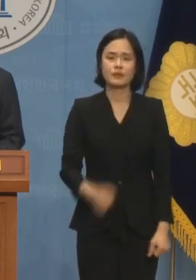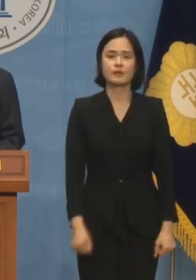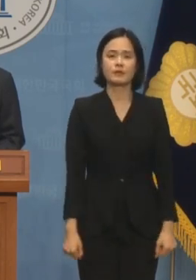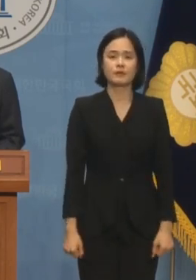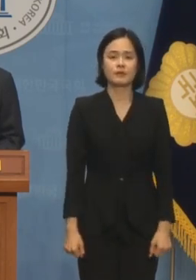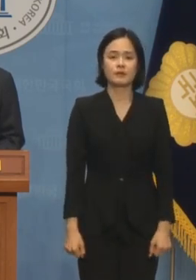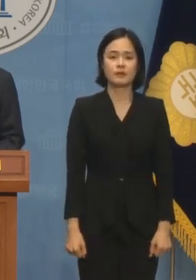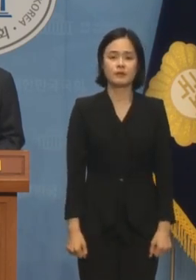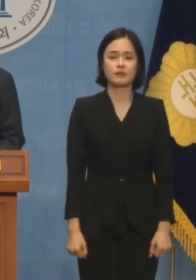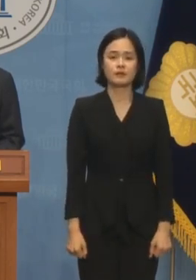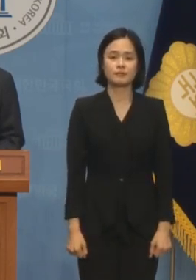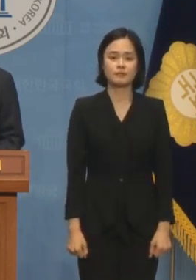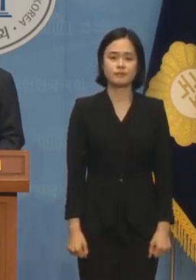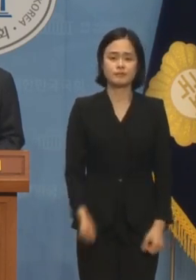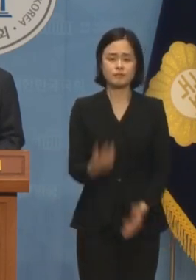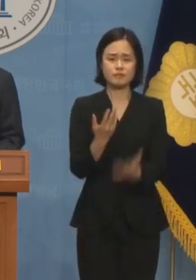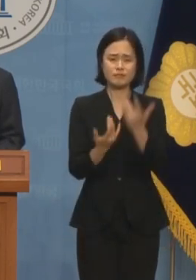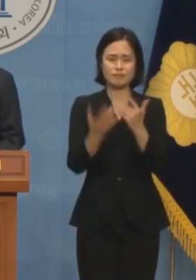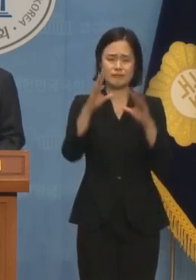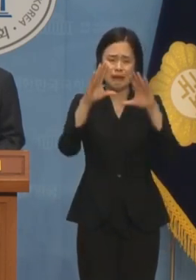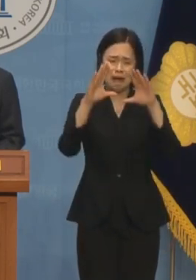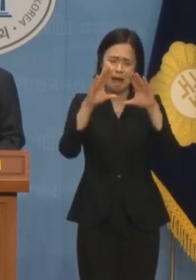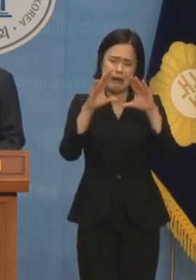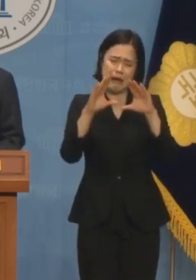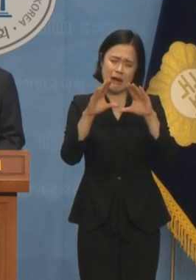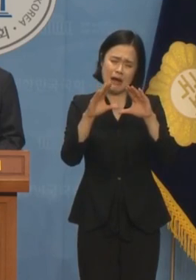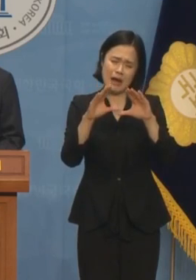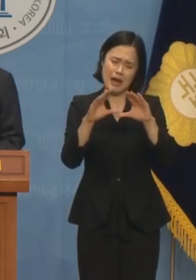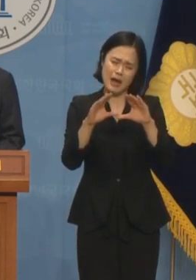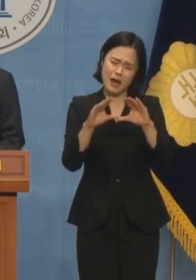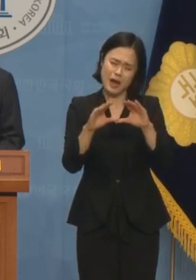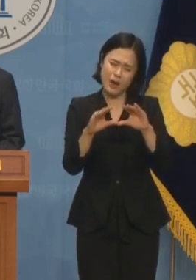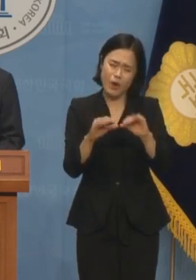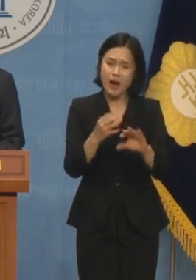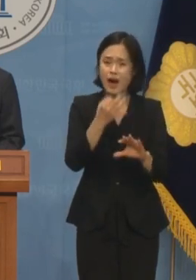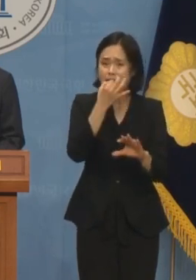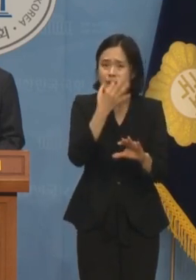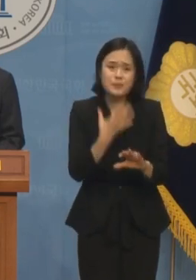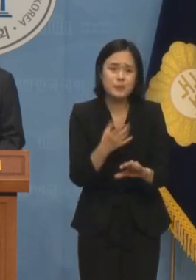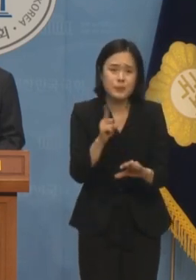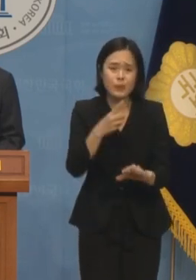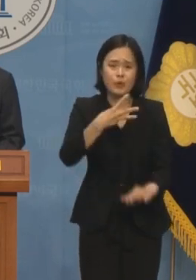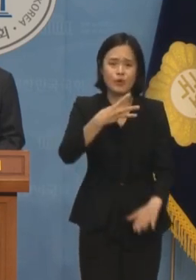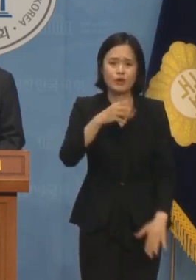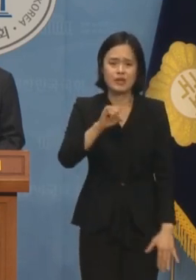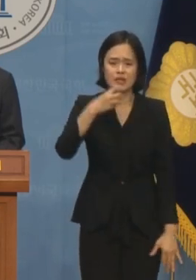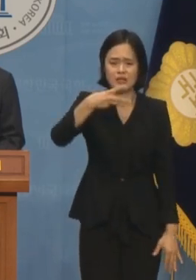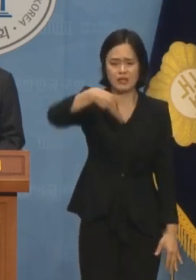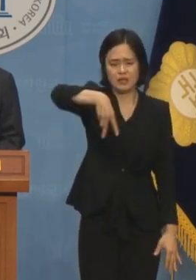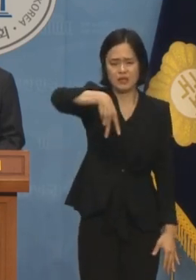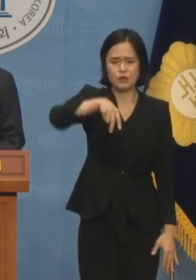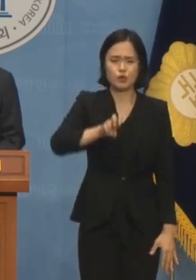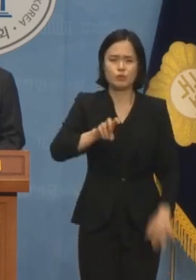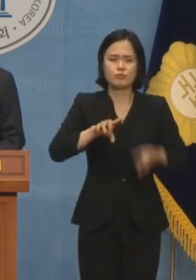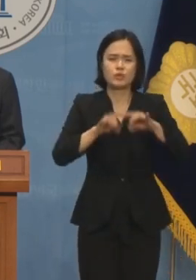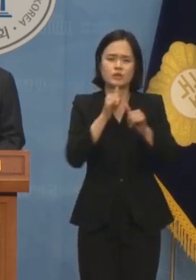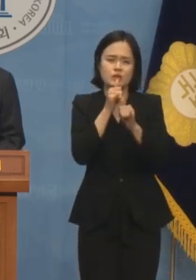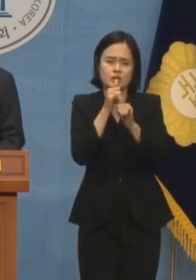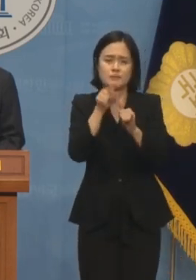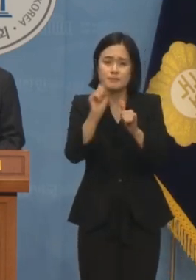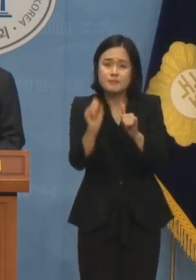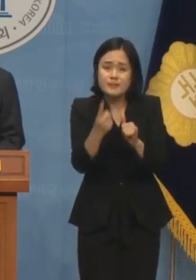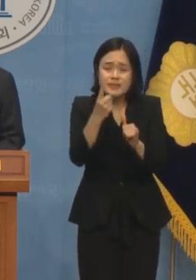물론은 진화가 사실상 불가능한 리튬 전지 제조 시설의 특성상 진압과 구조에